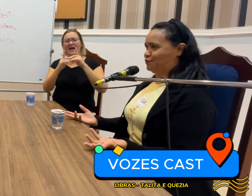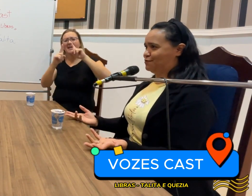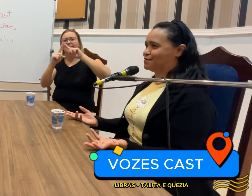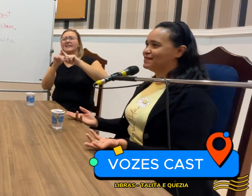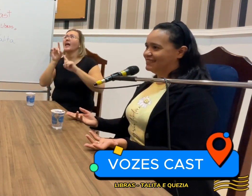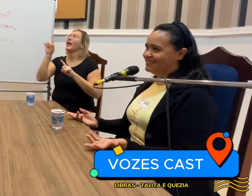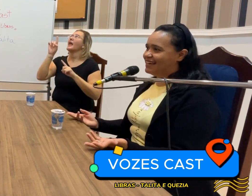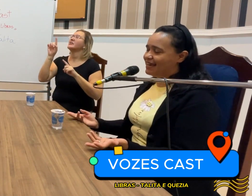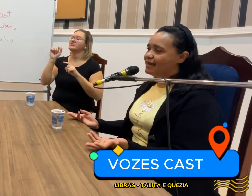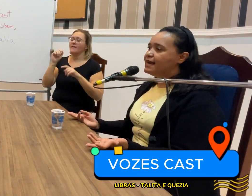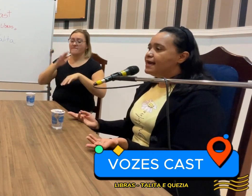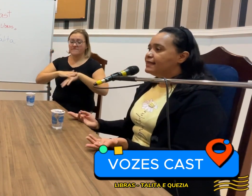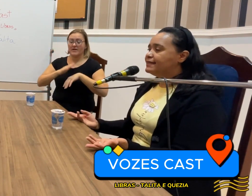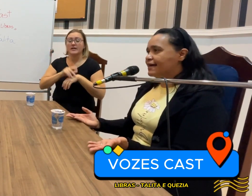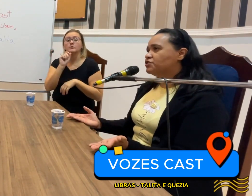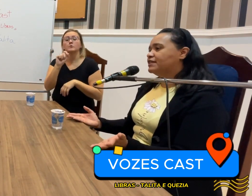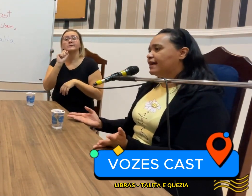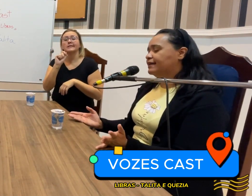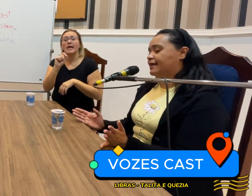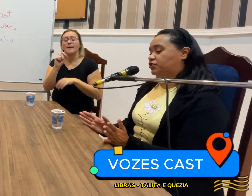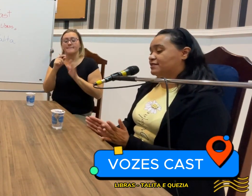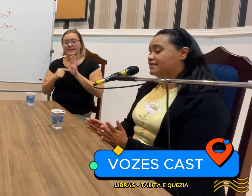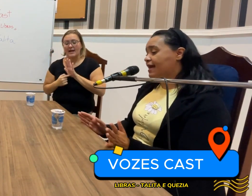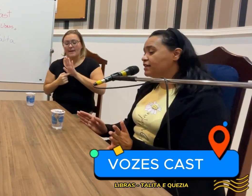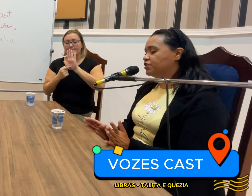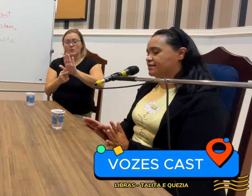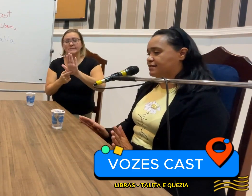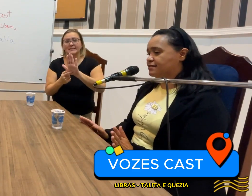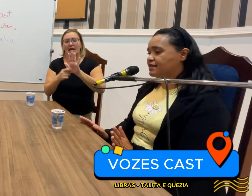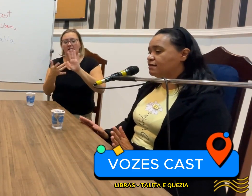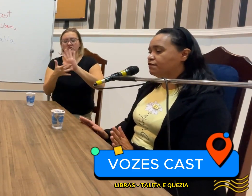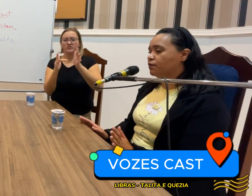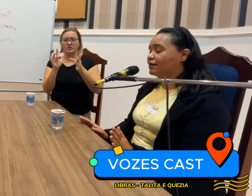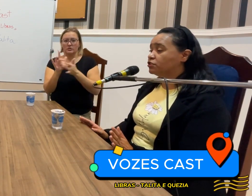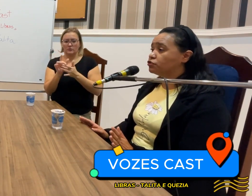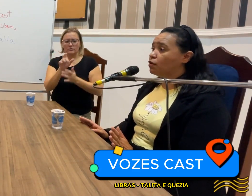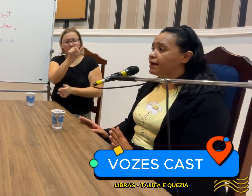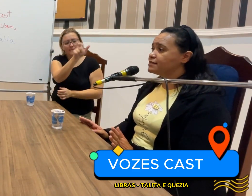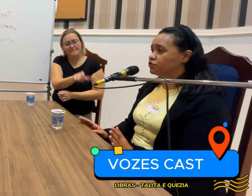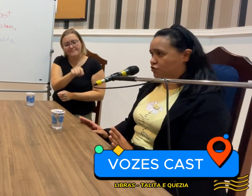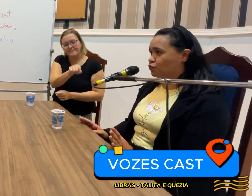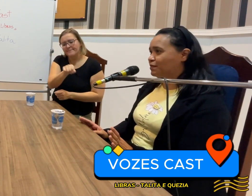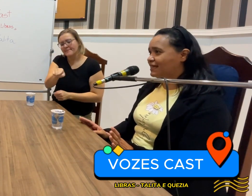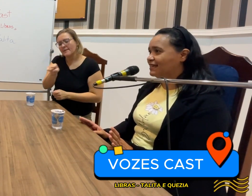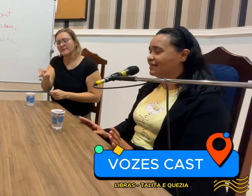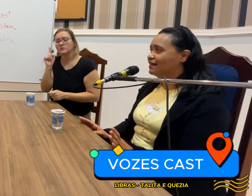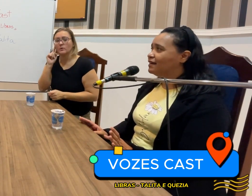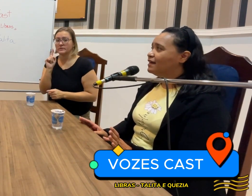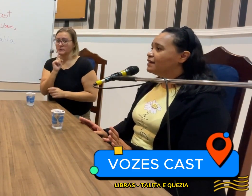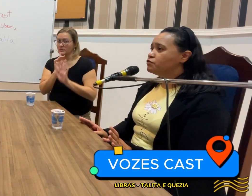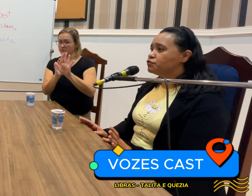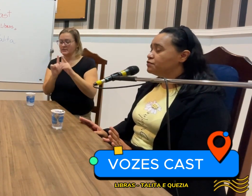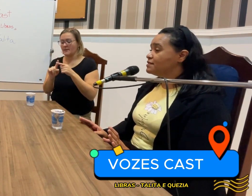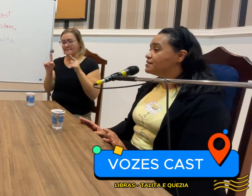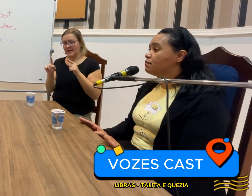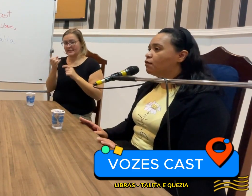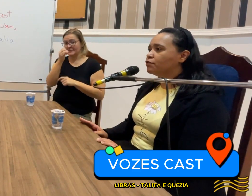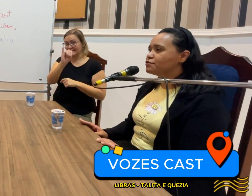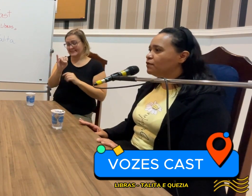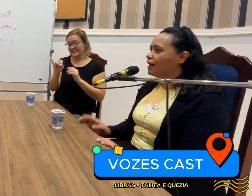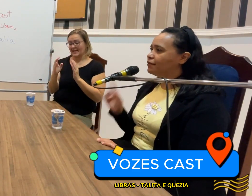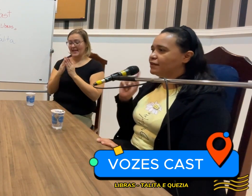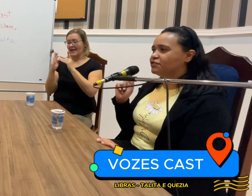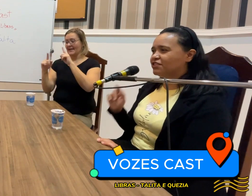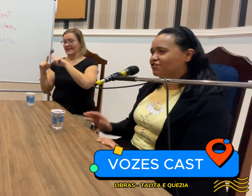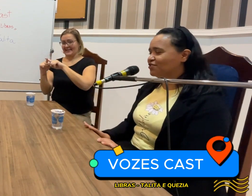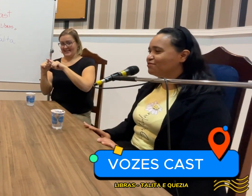outros surdos? Né? Desde que a igreja seja acessível, a gente começa a descobrir que os surdos estão ao